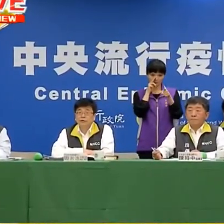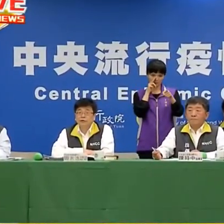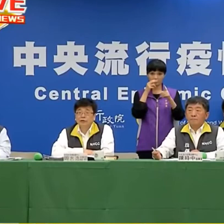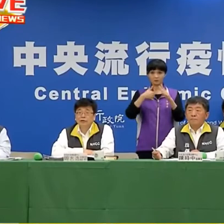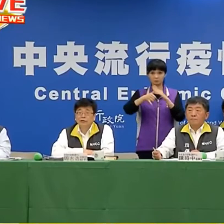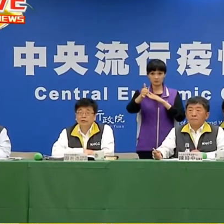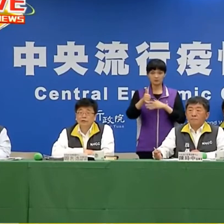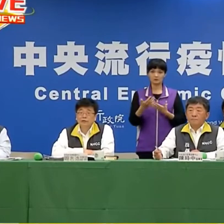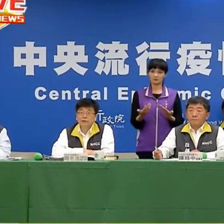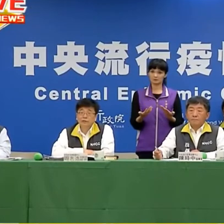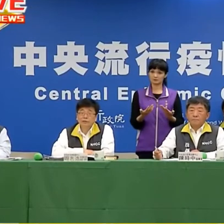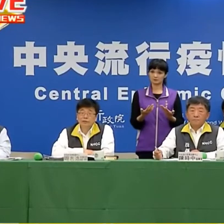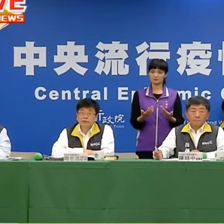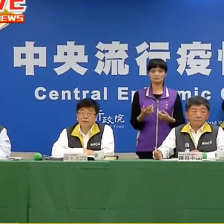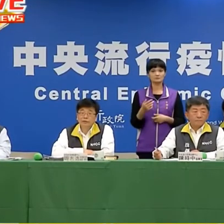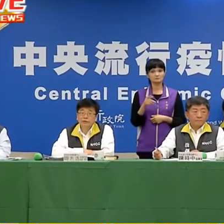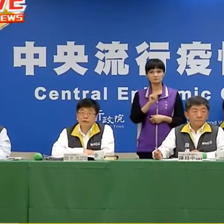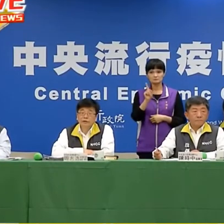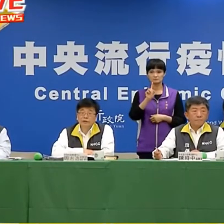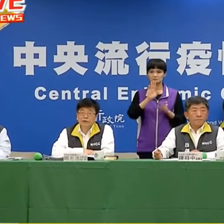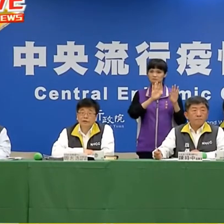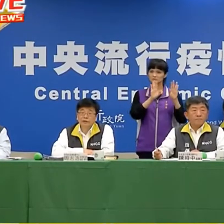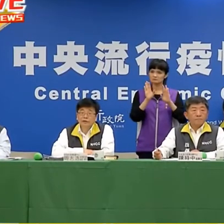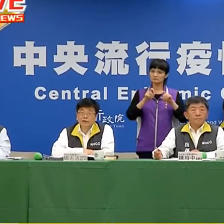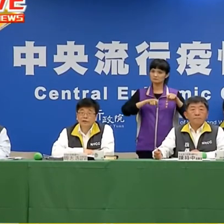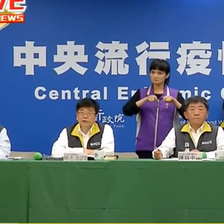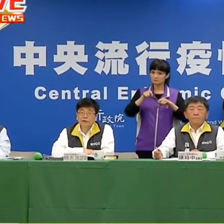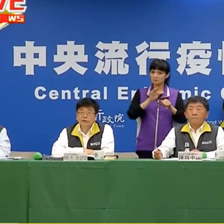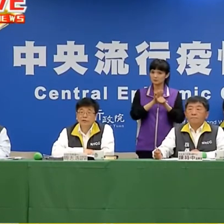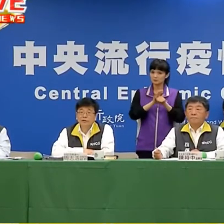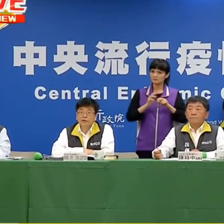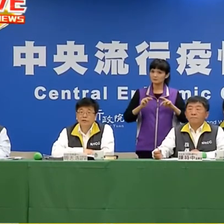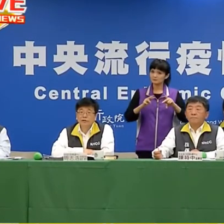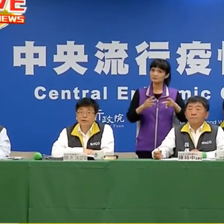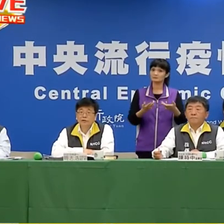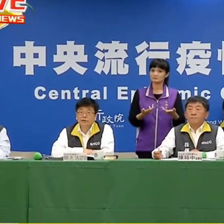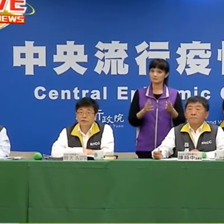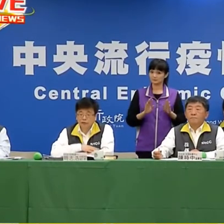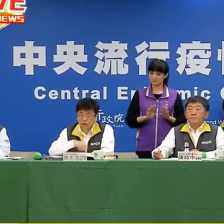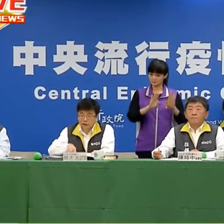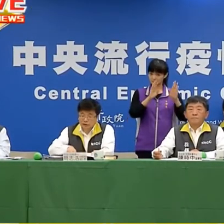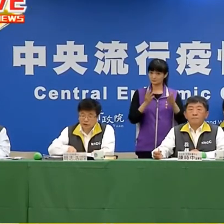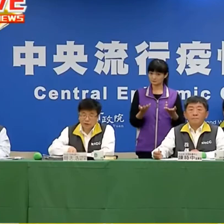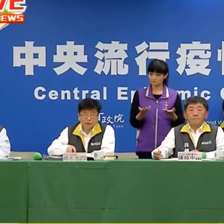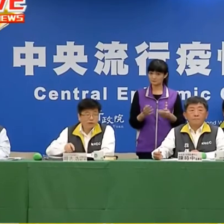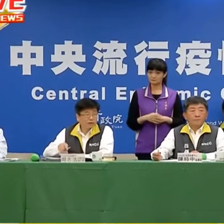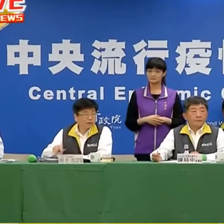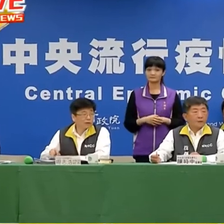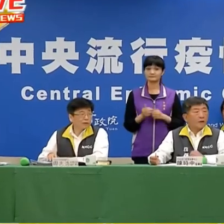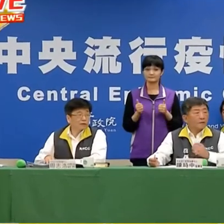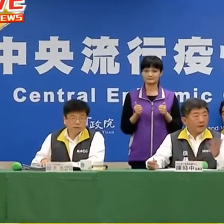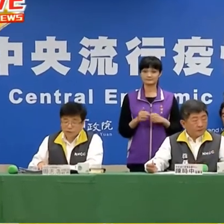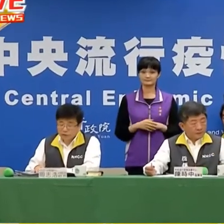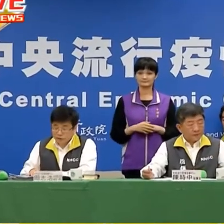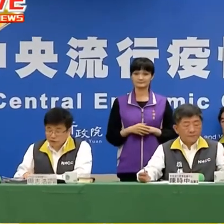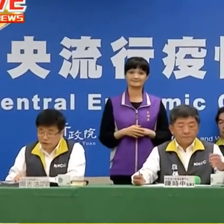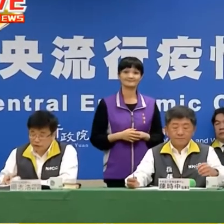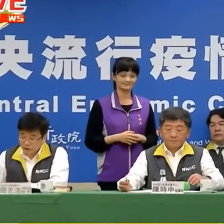心目前呢有没有一些改善的措施，让这种手机围篱系统偏离的状况可以改善？以上，谢